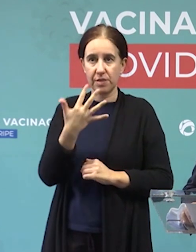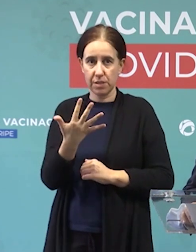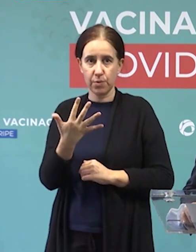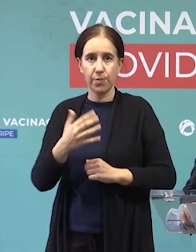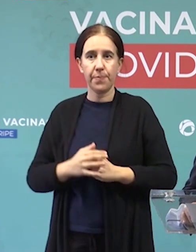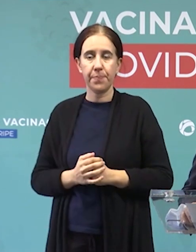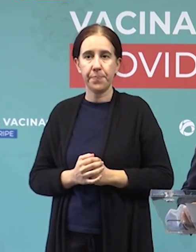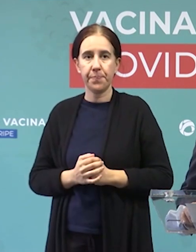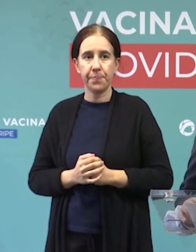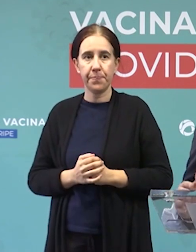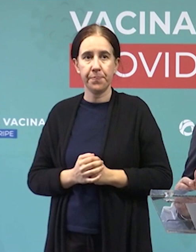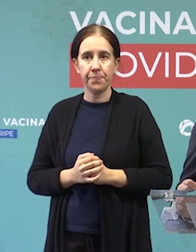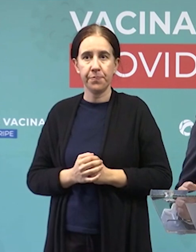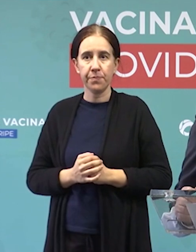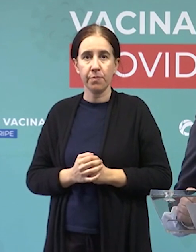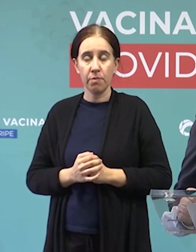anos.